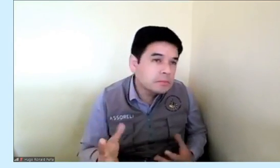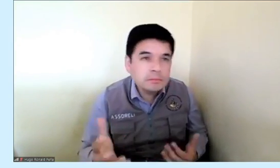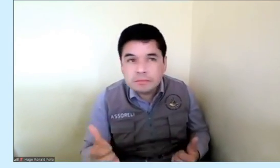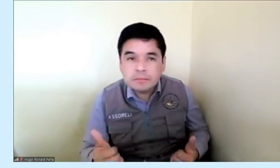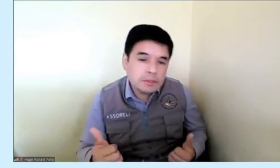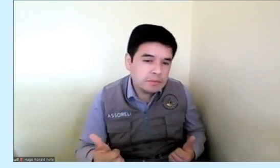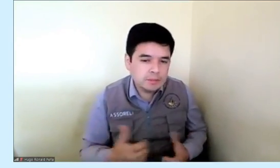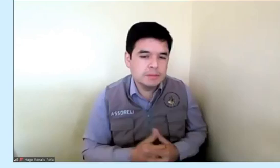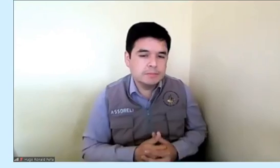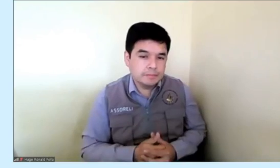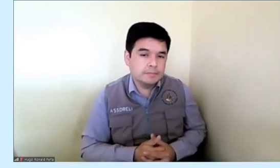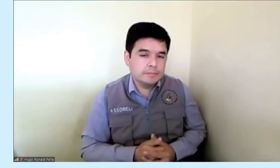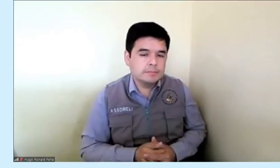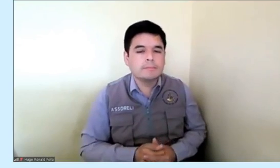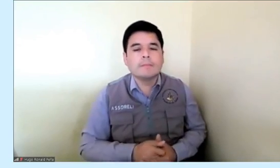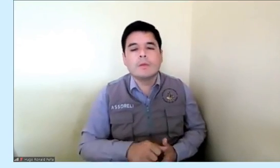¿Cómo estás?